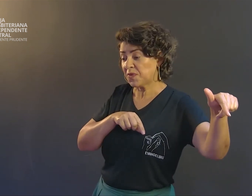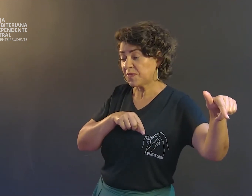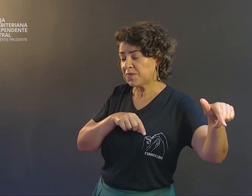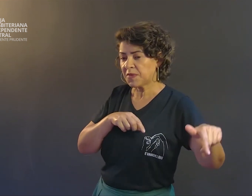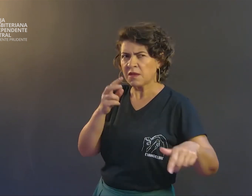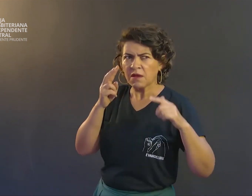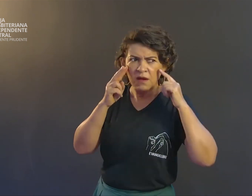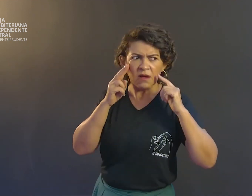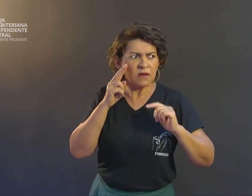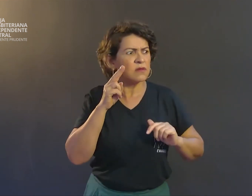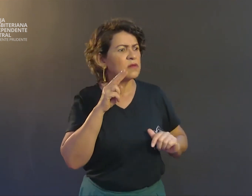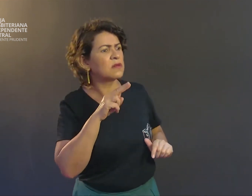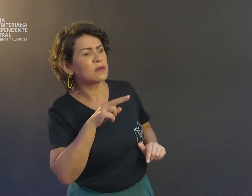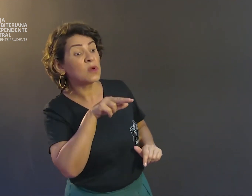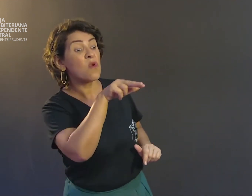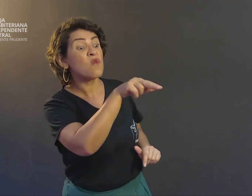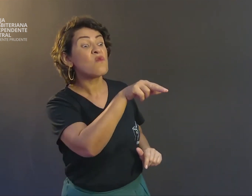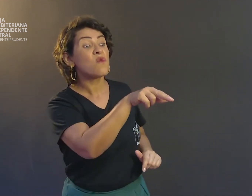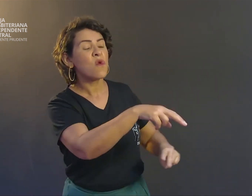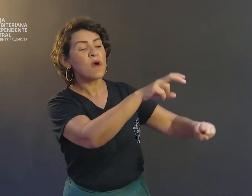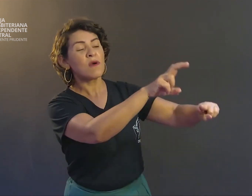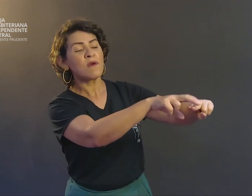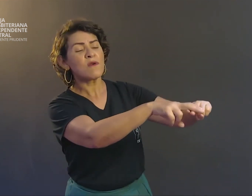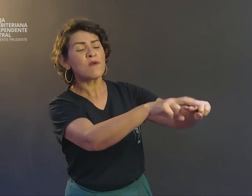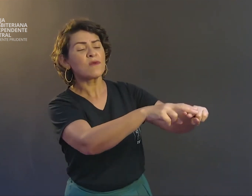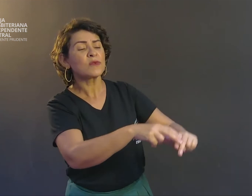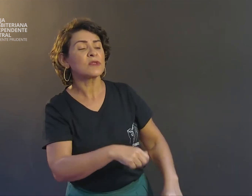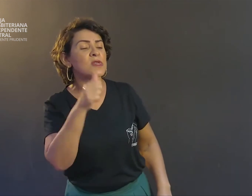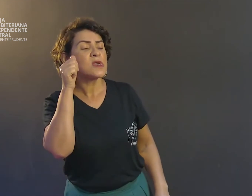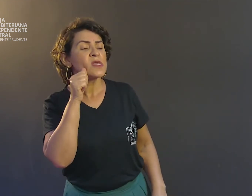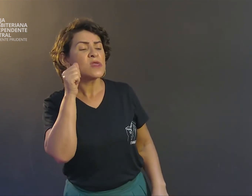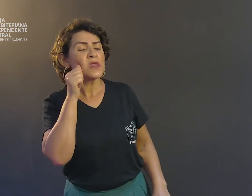lá estava a senhora com uma mão paralisada por conta do AVC.